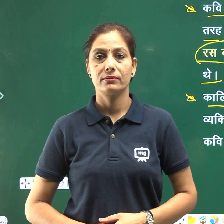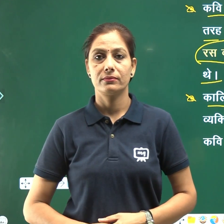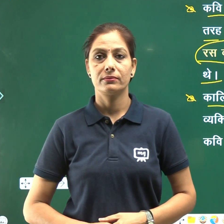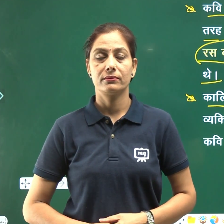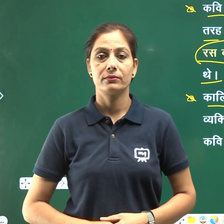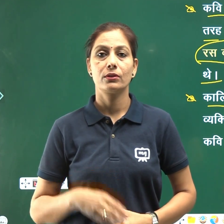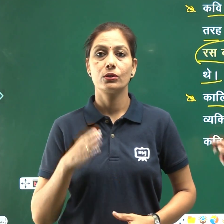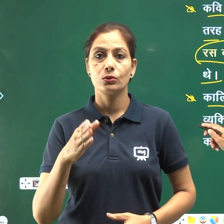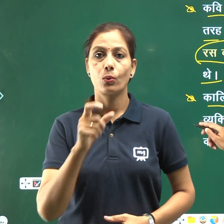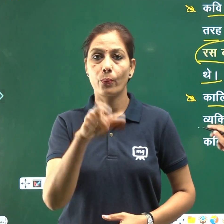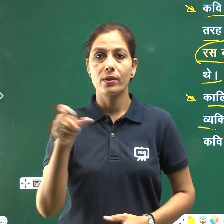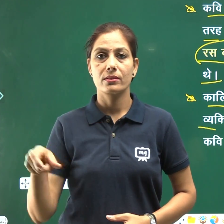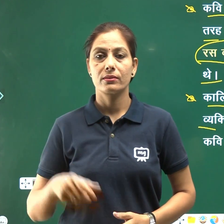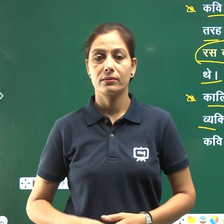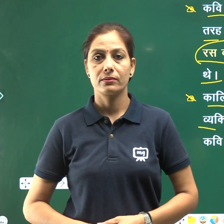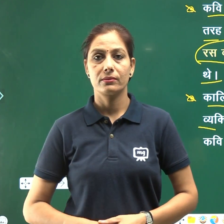जो व्यक्ति